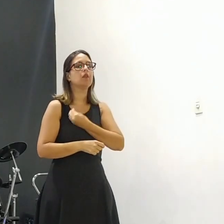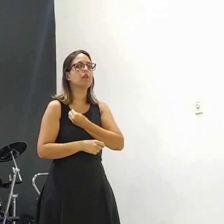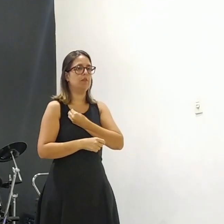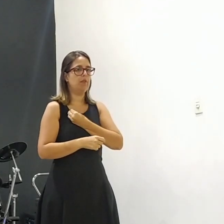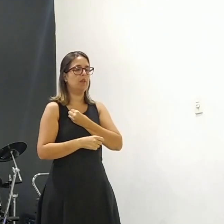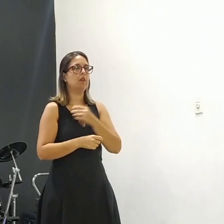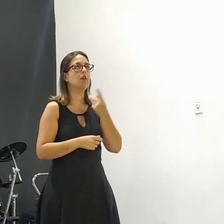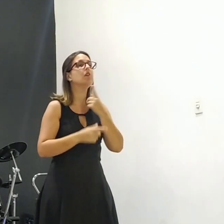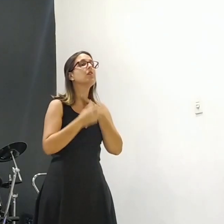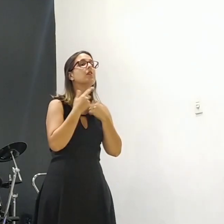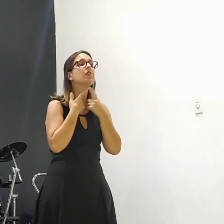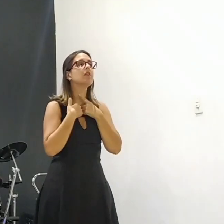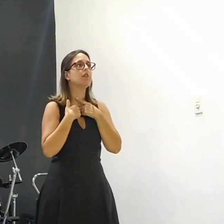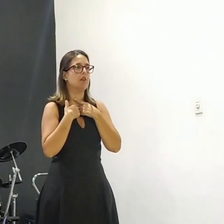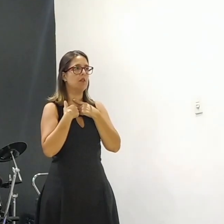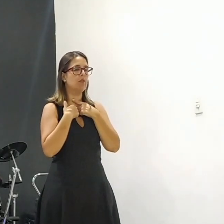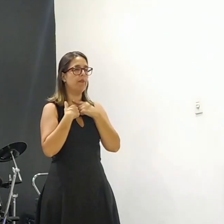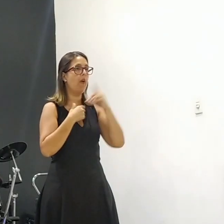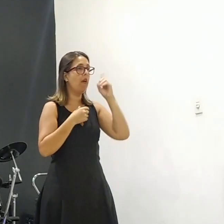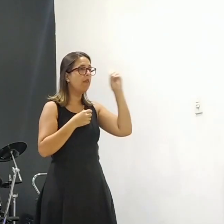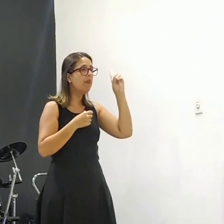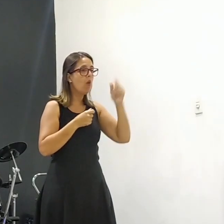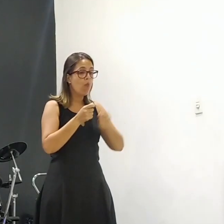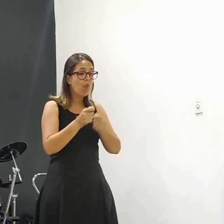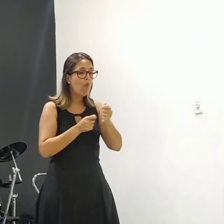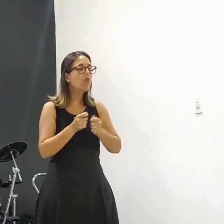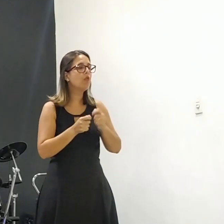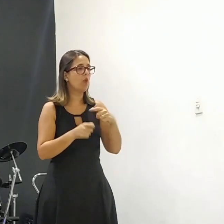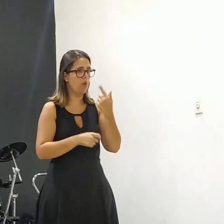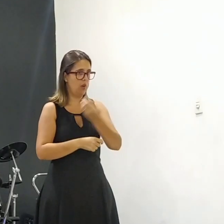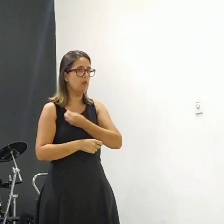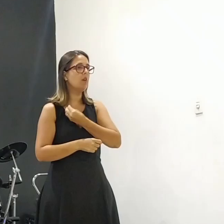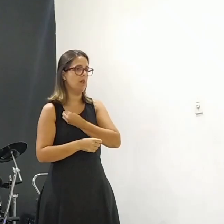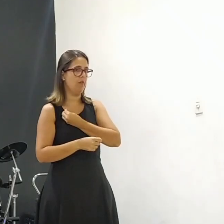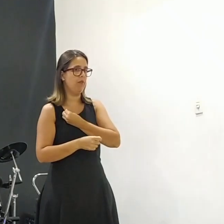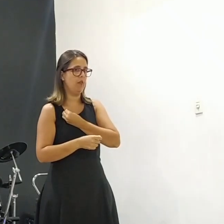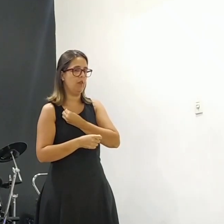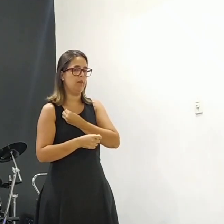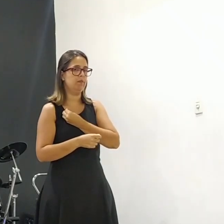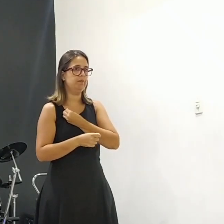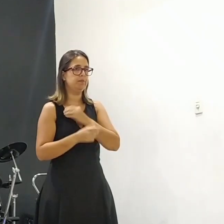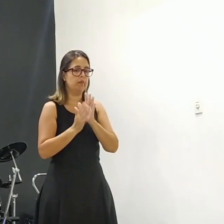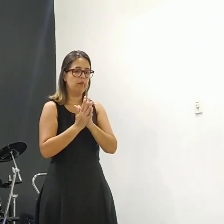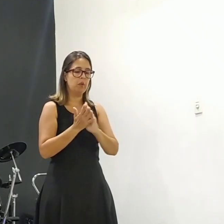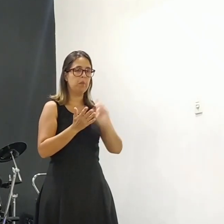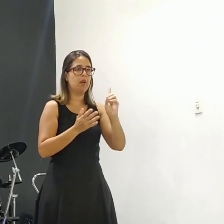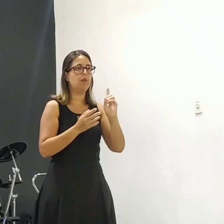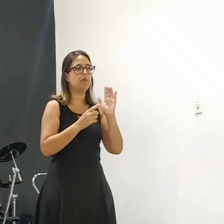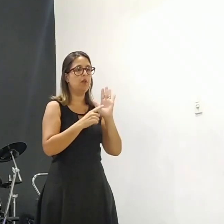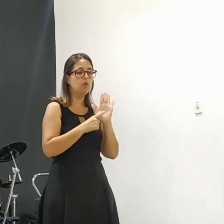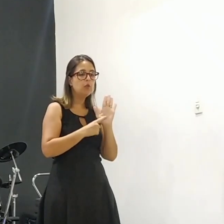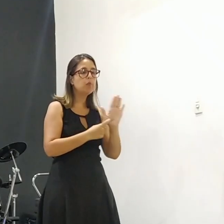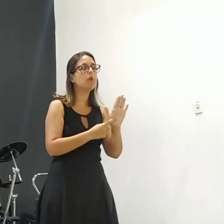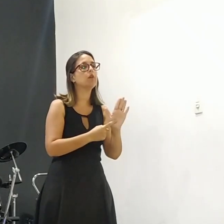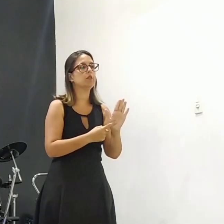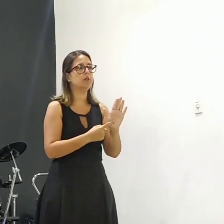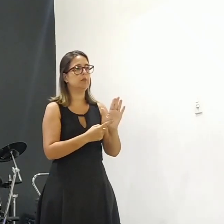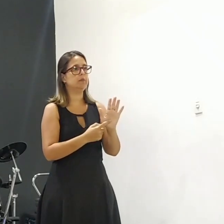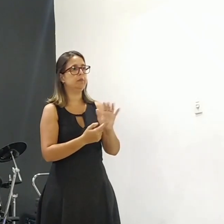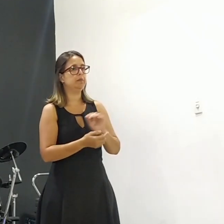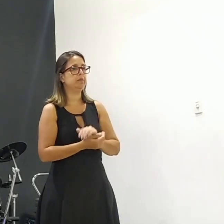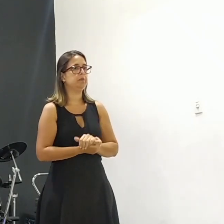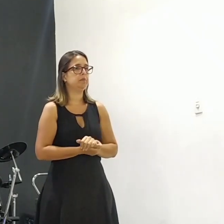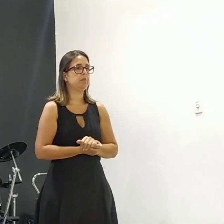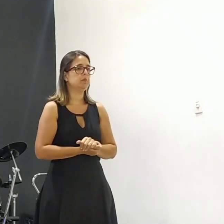as nossas vidas. Deus impõe limites para o homem, né? A palavra de Deus nos mostra isso. A palavra de Deus nos